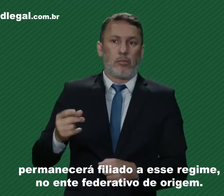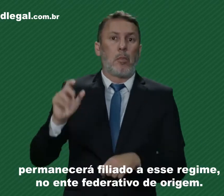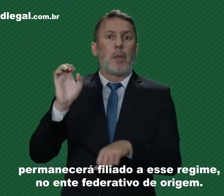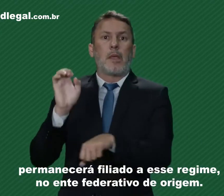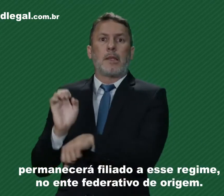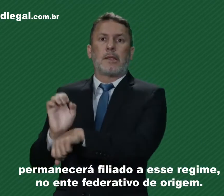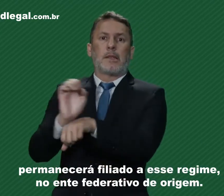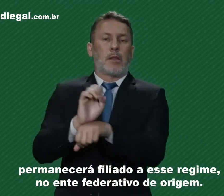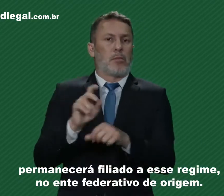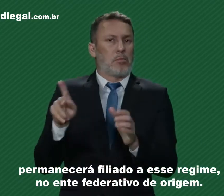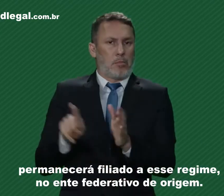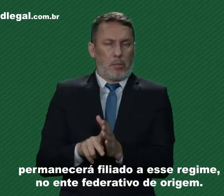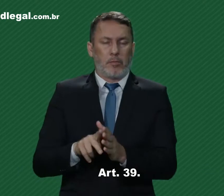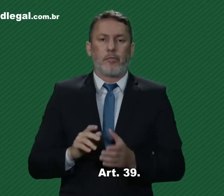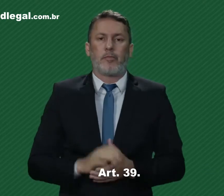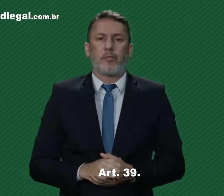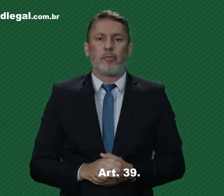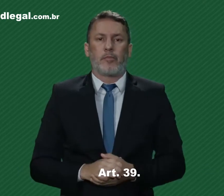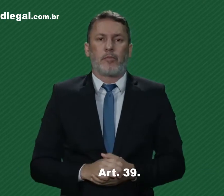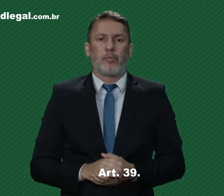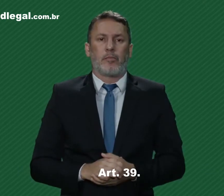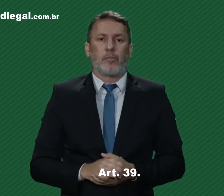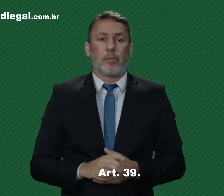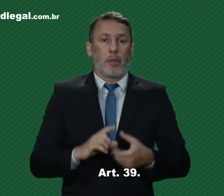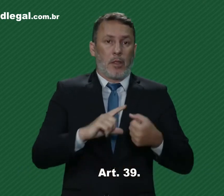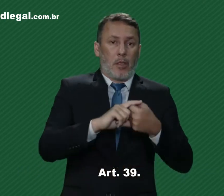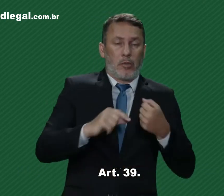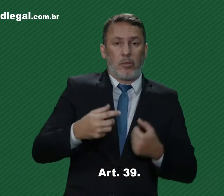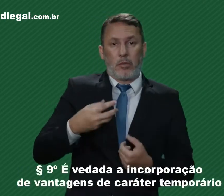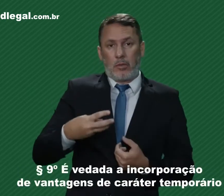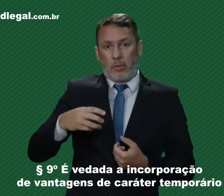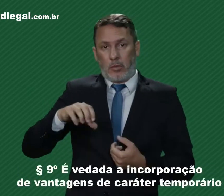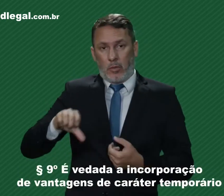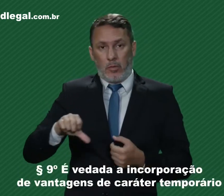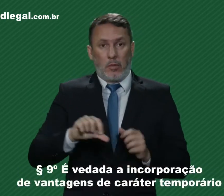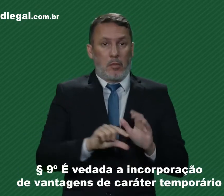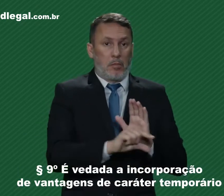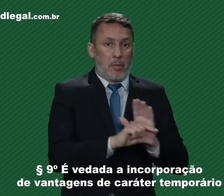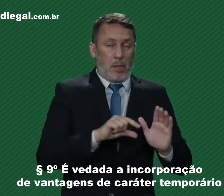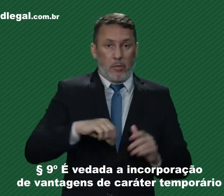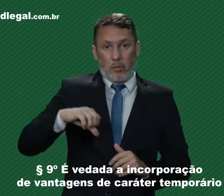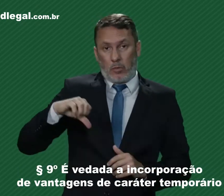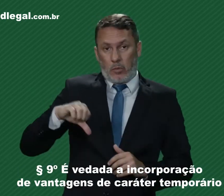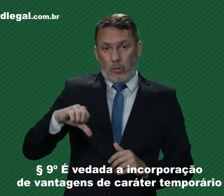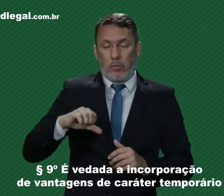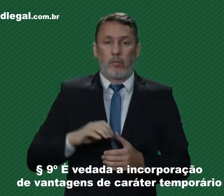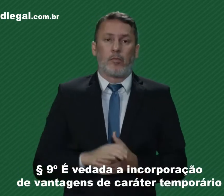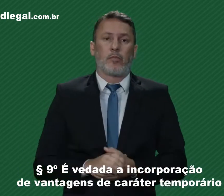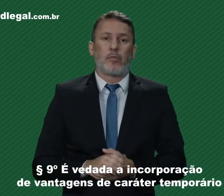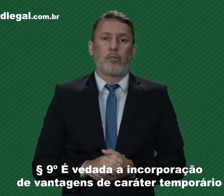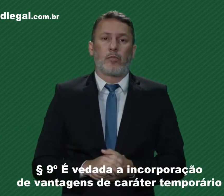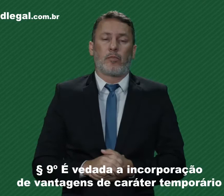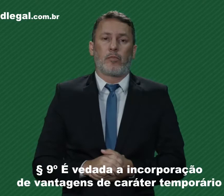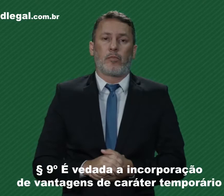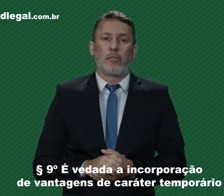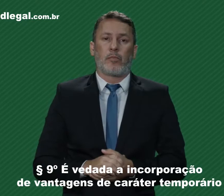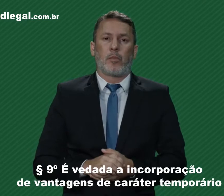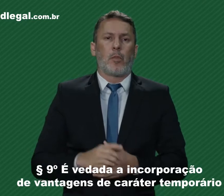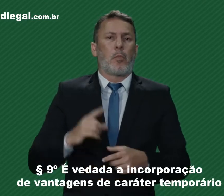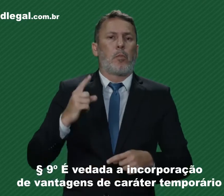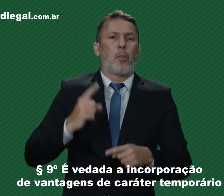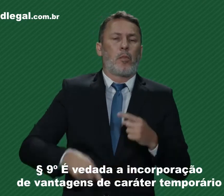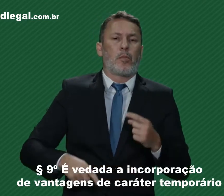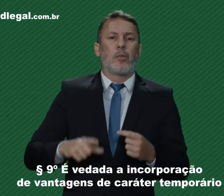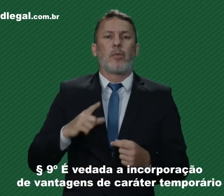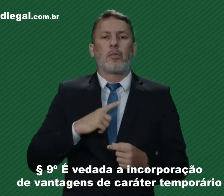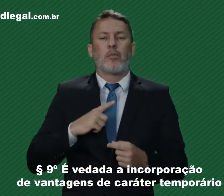ente federativo de origem. Artigo 39. Parágrafo 9º. É vedada a incorporação de